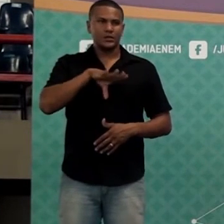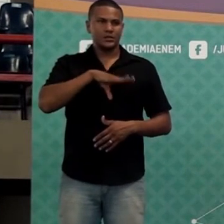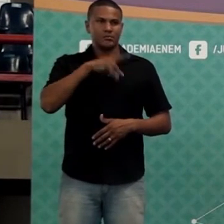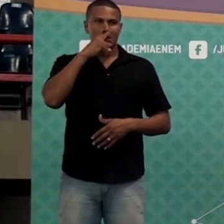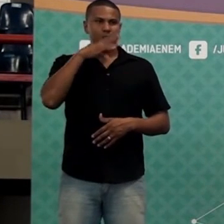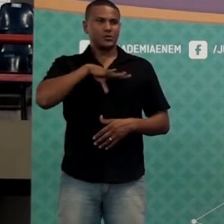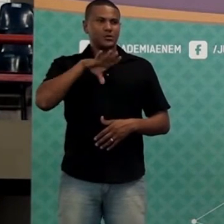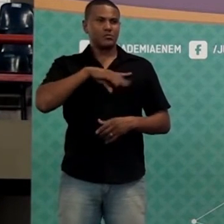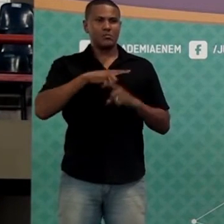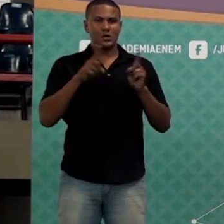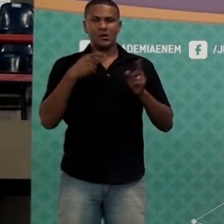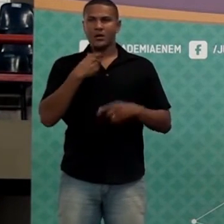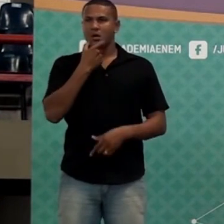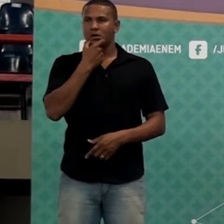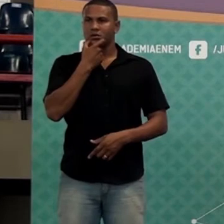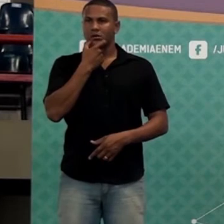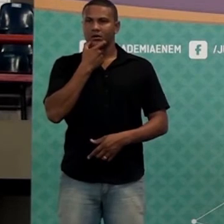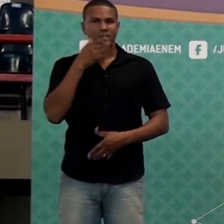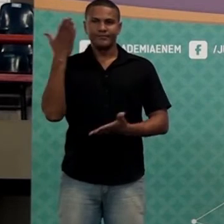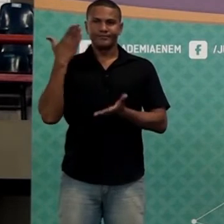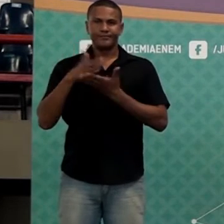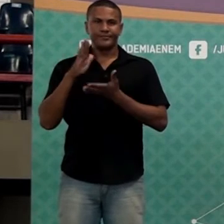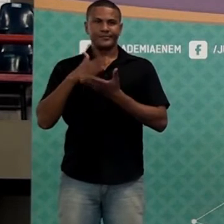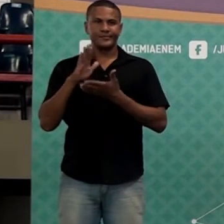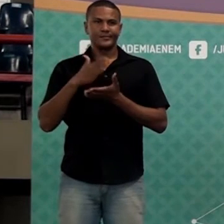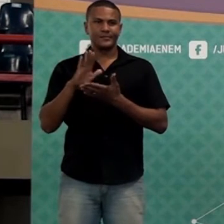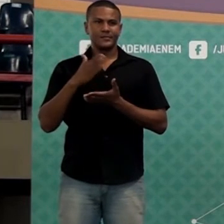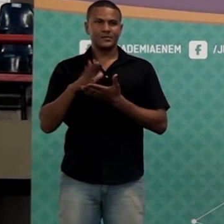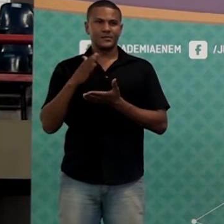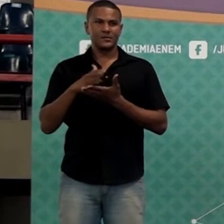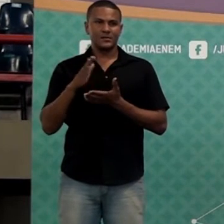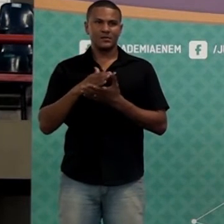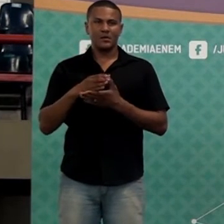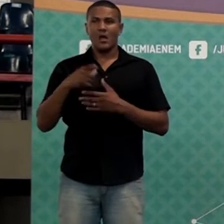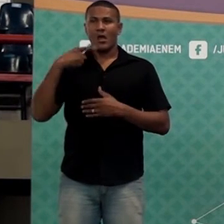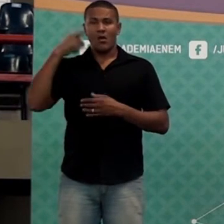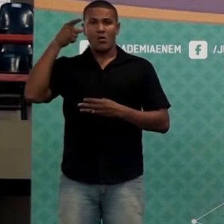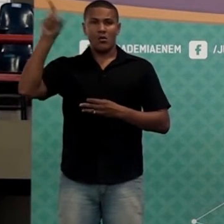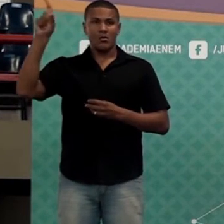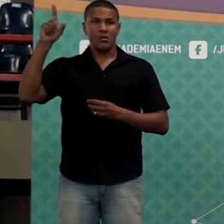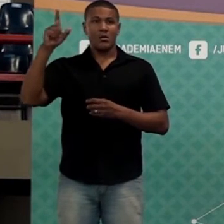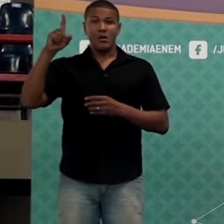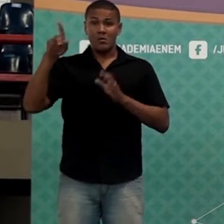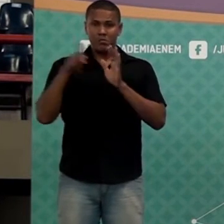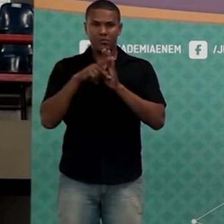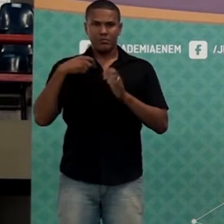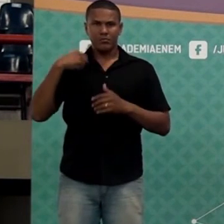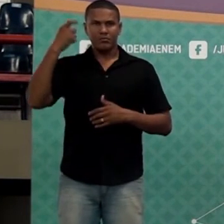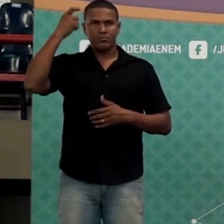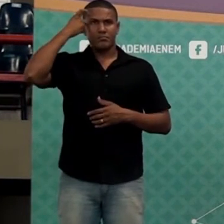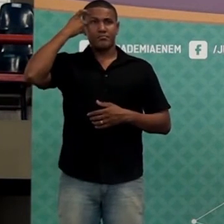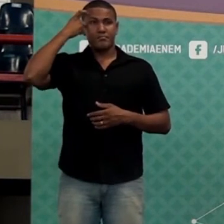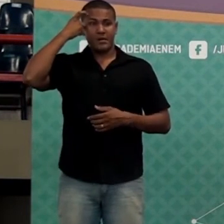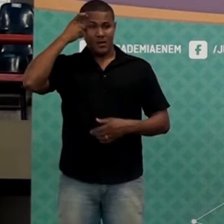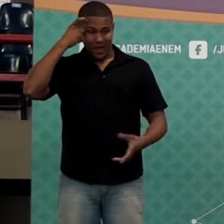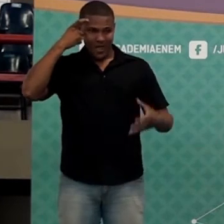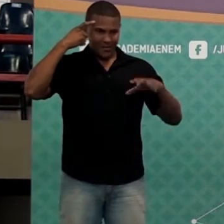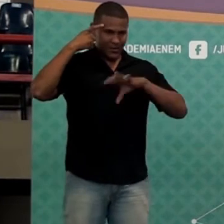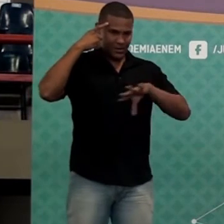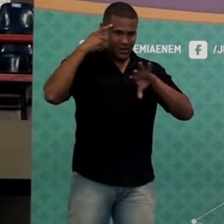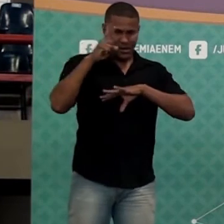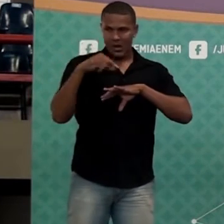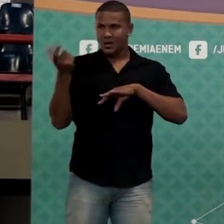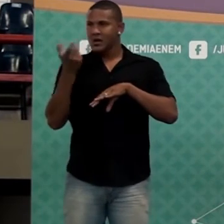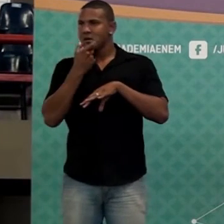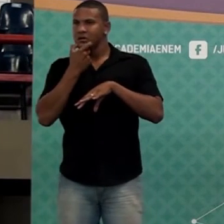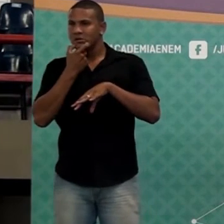Agora, se você estudar inglês, tem nada a ver. Que a matriz anglo-saxônica, você pensa que está falando uma palavra em português, quando vai falar